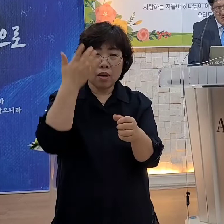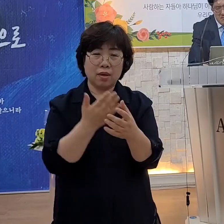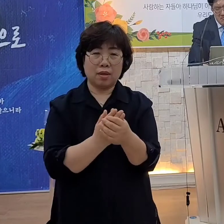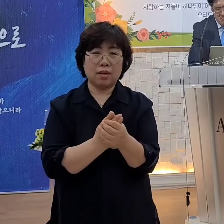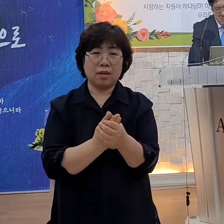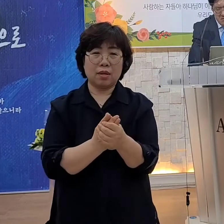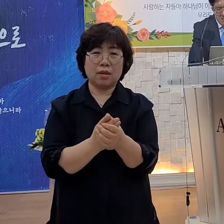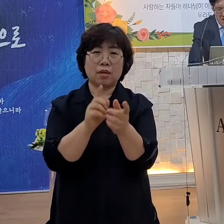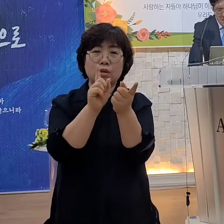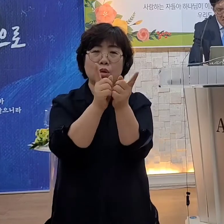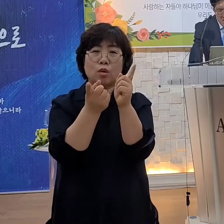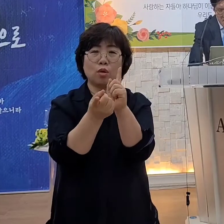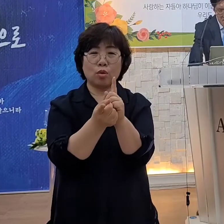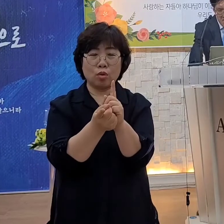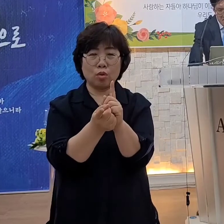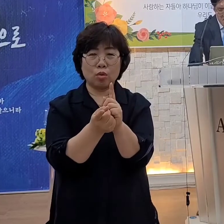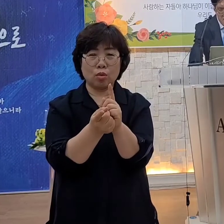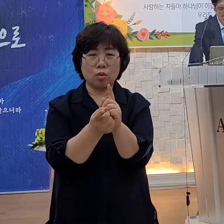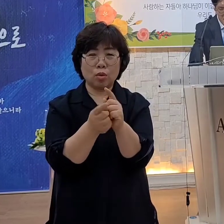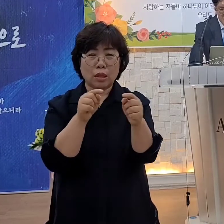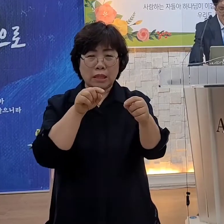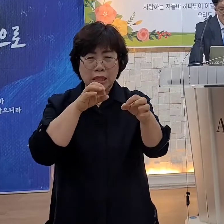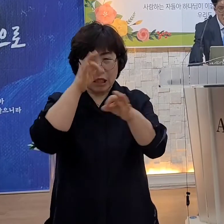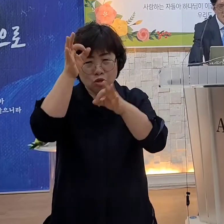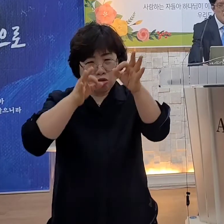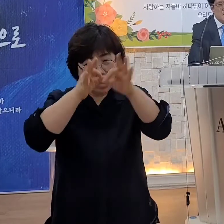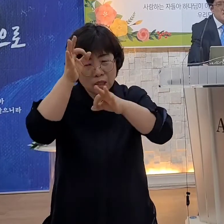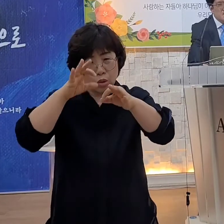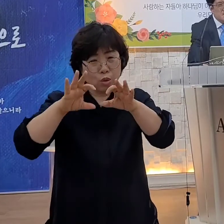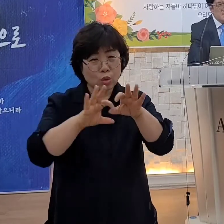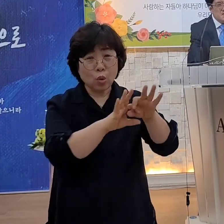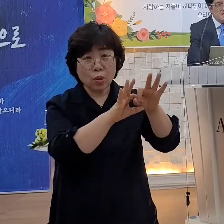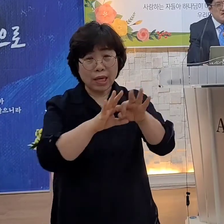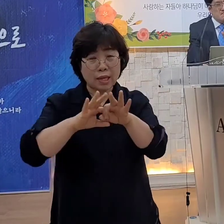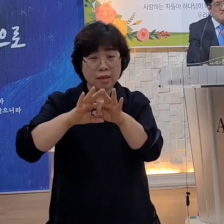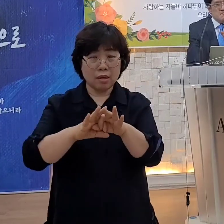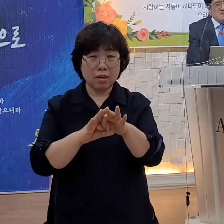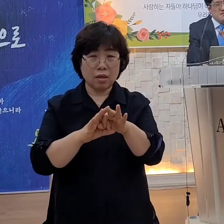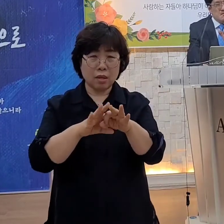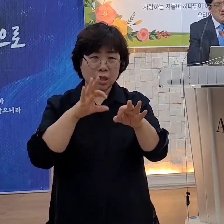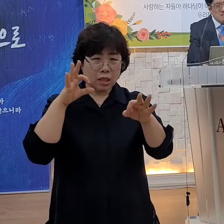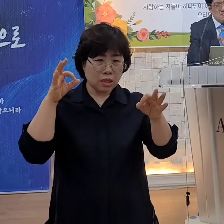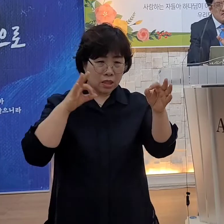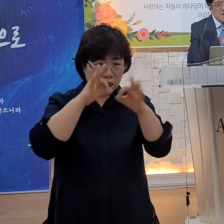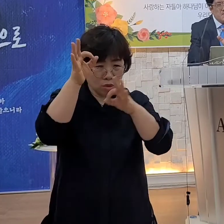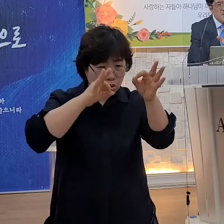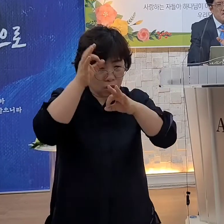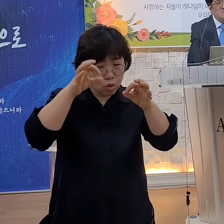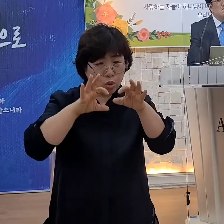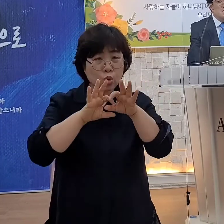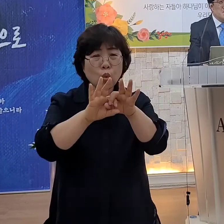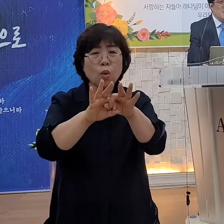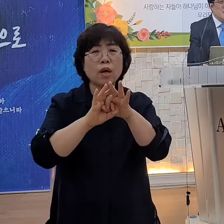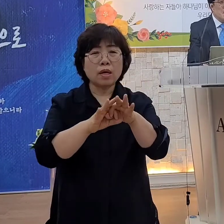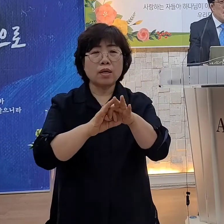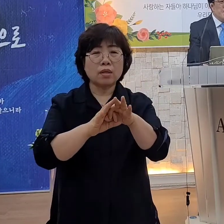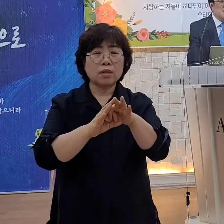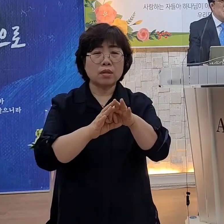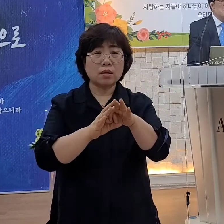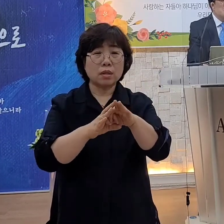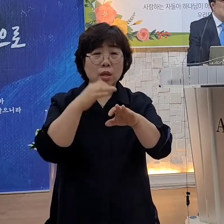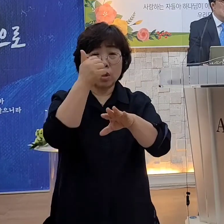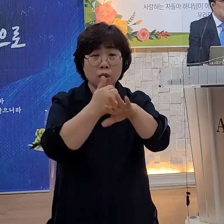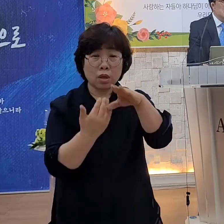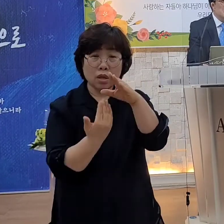자, 여러분이 부부끼리 많은 시행착오를 겪고 있으면서 그 시행착오를 겪고 난 다음에 내는 결론이 뭡니까?